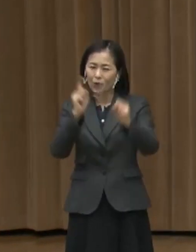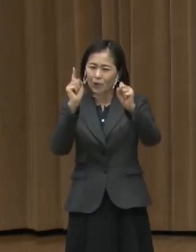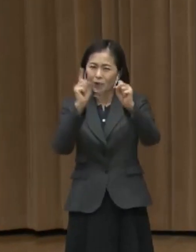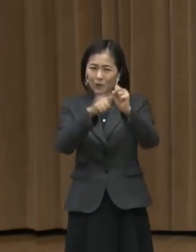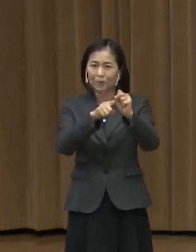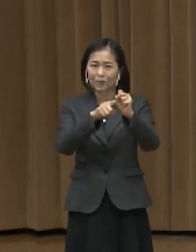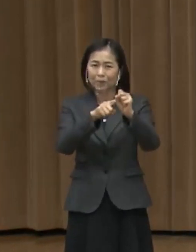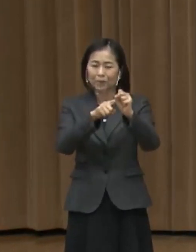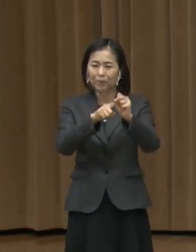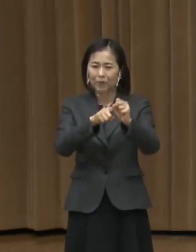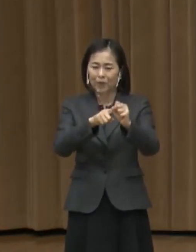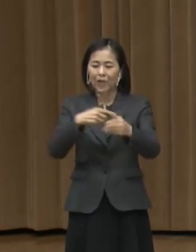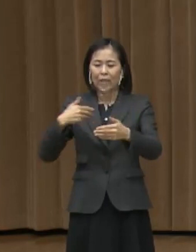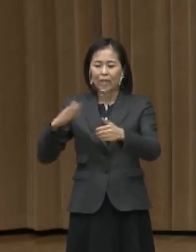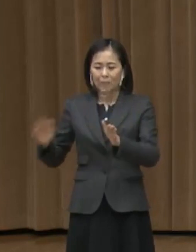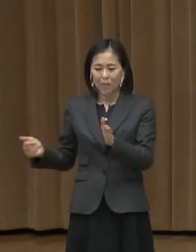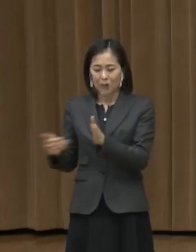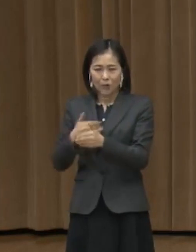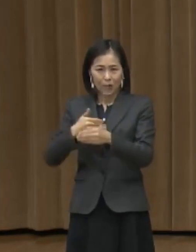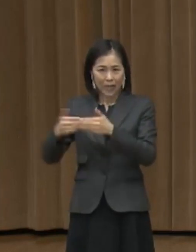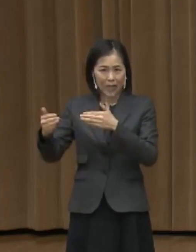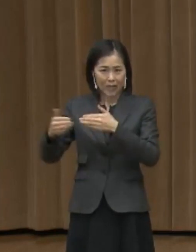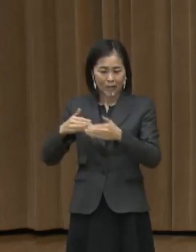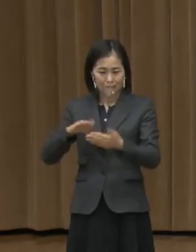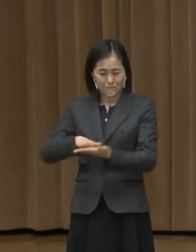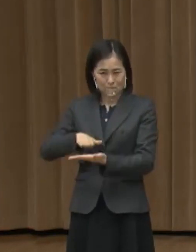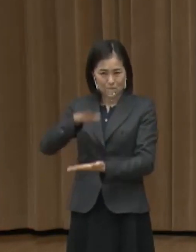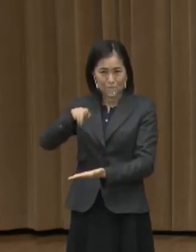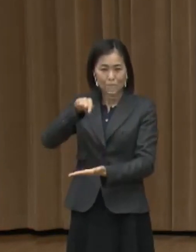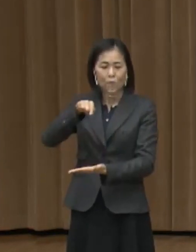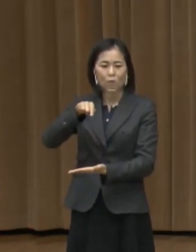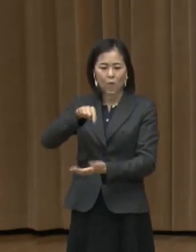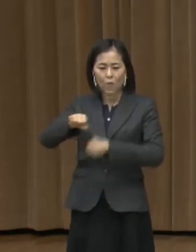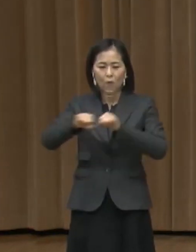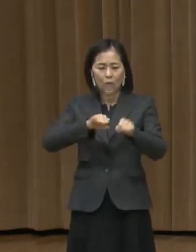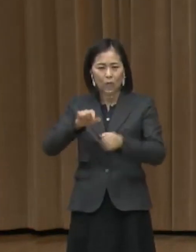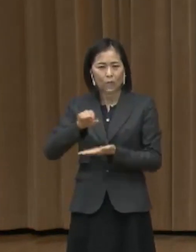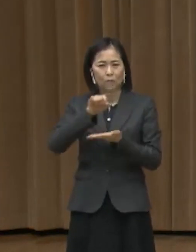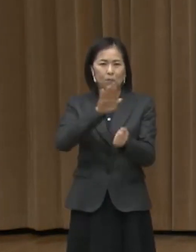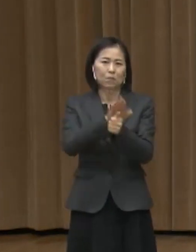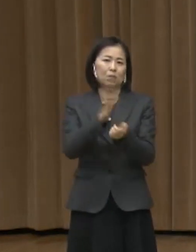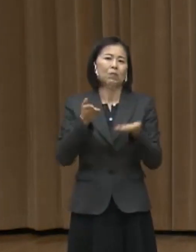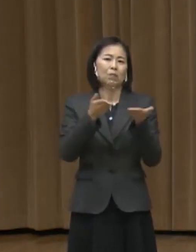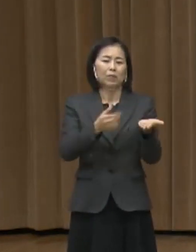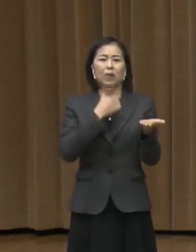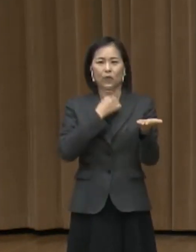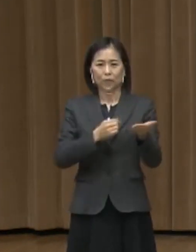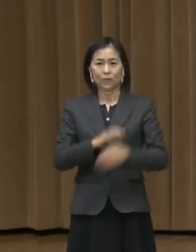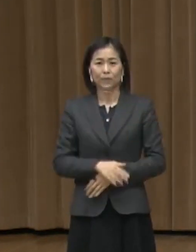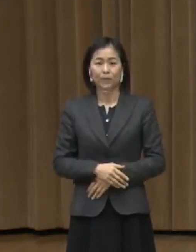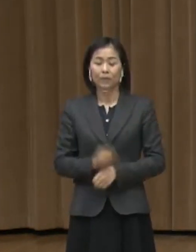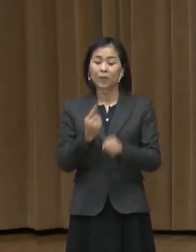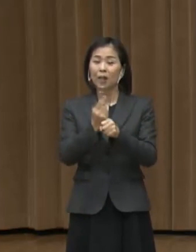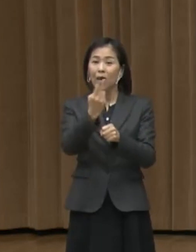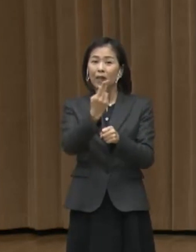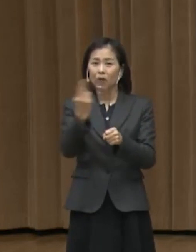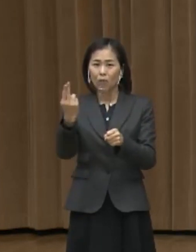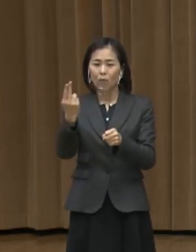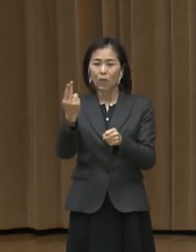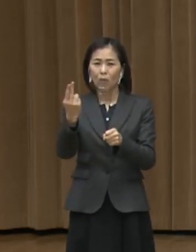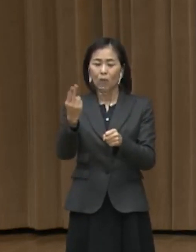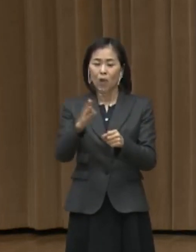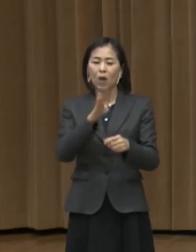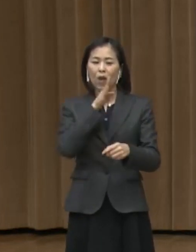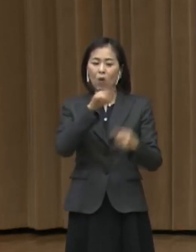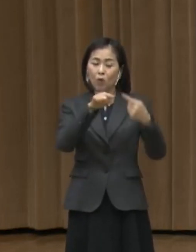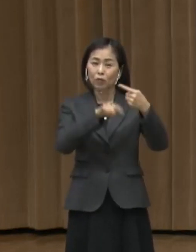労働部での豊富な経験を生かし、行動力を発揮していただきたいと思っています。また来年度には本庁